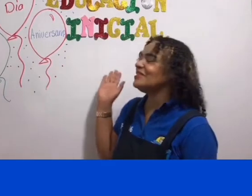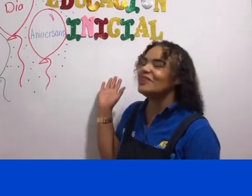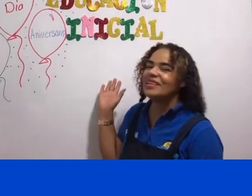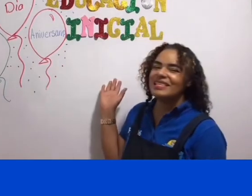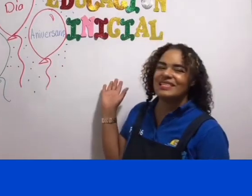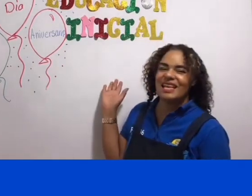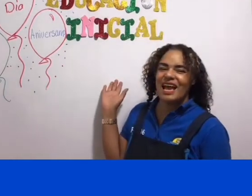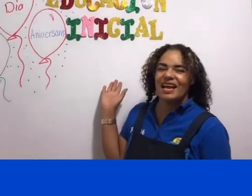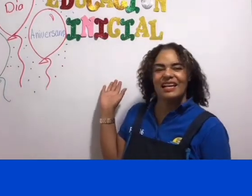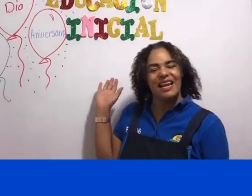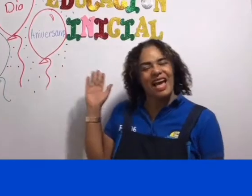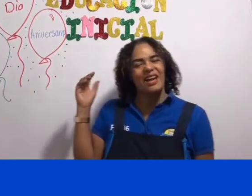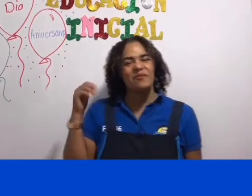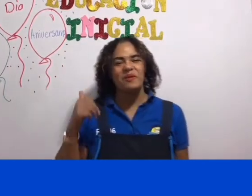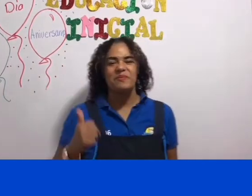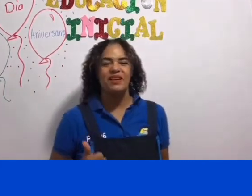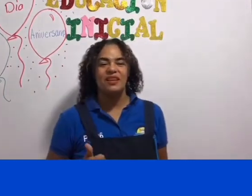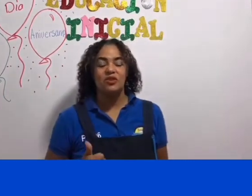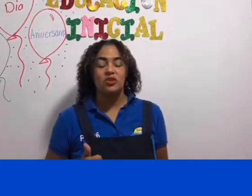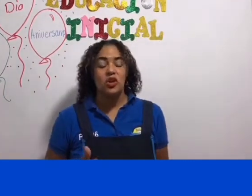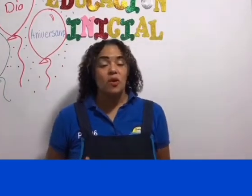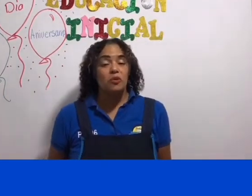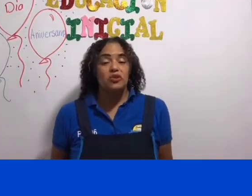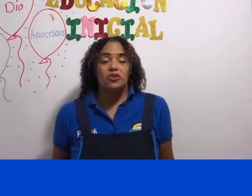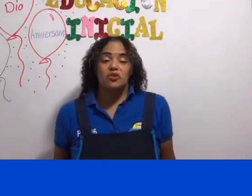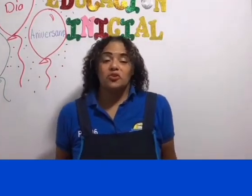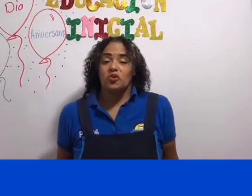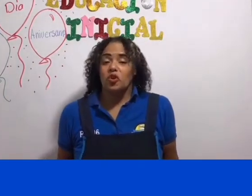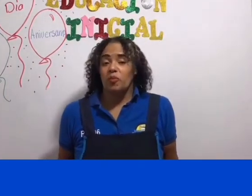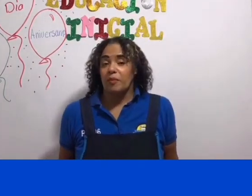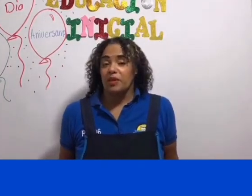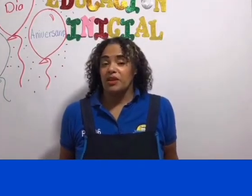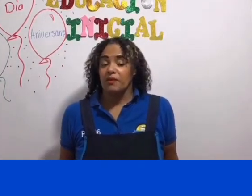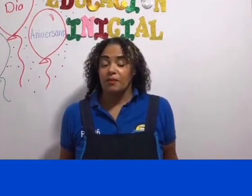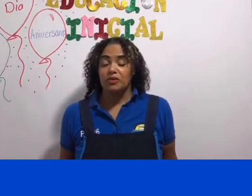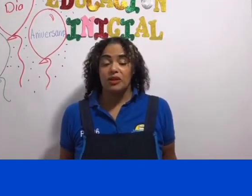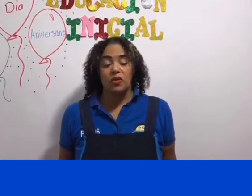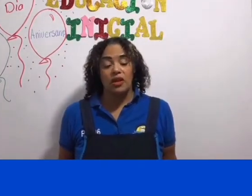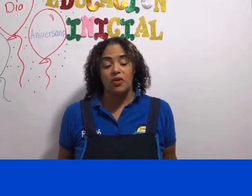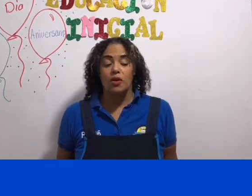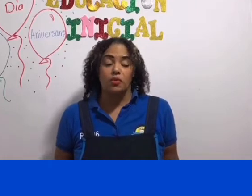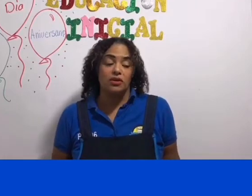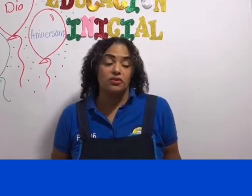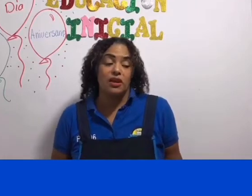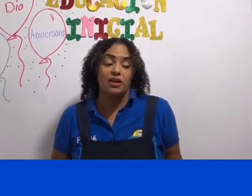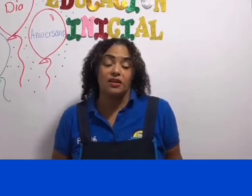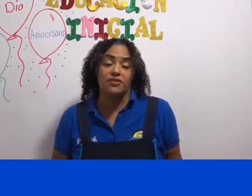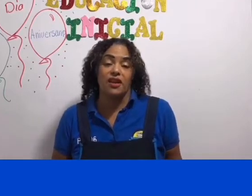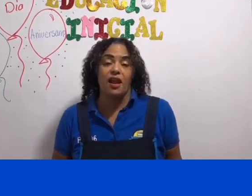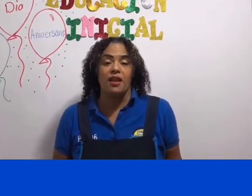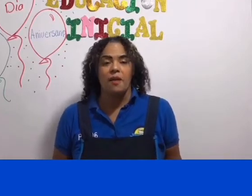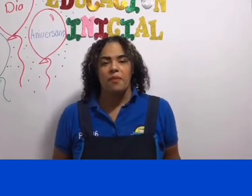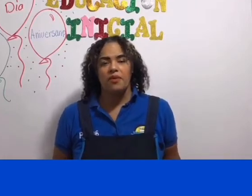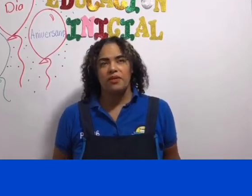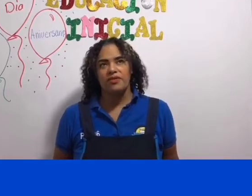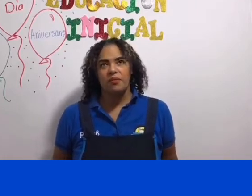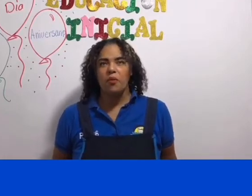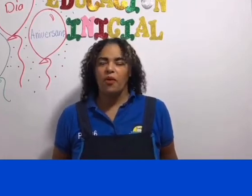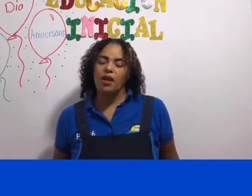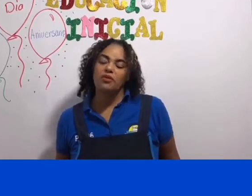inicial. ¡Claro, papitos! Muchos de nosotros, los papis, llevamos al colegio a la educación inicial porque decimos, bueno, ese es